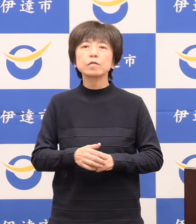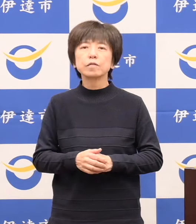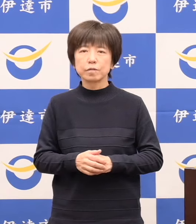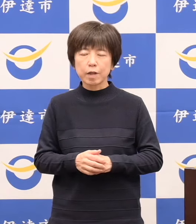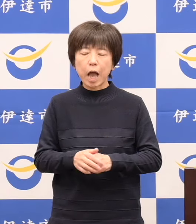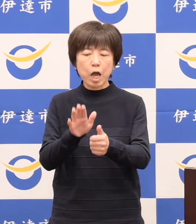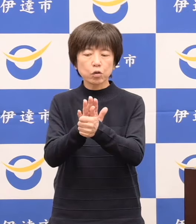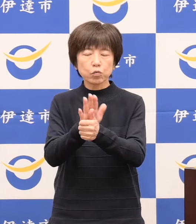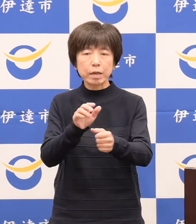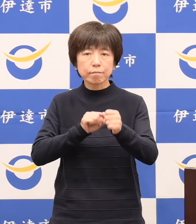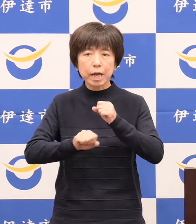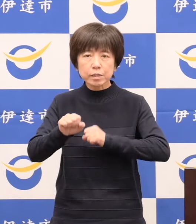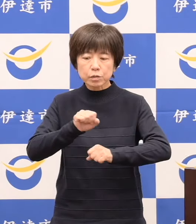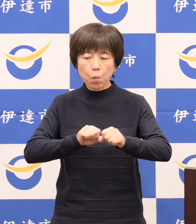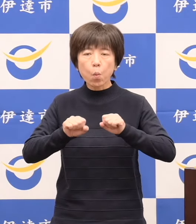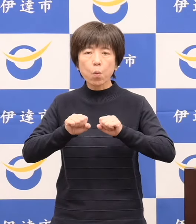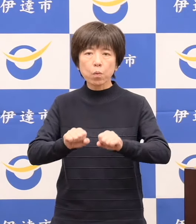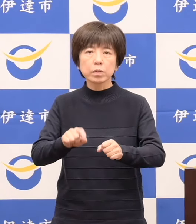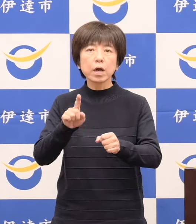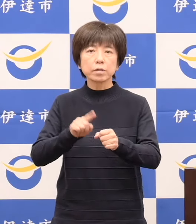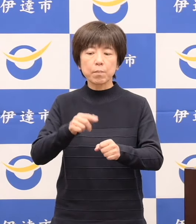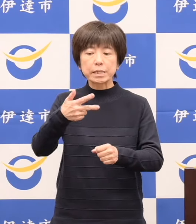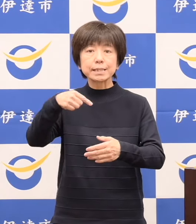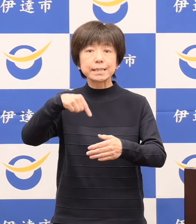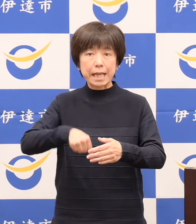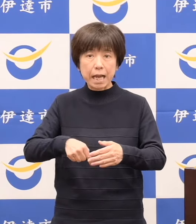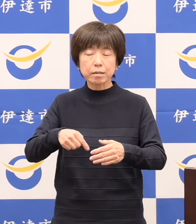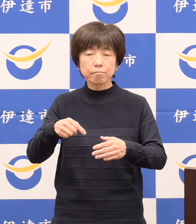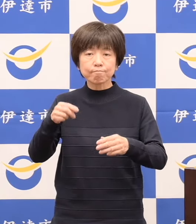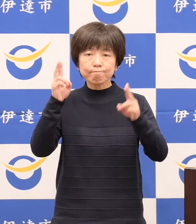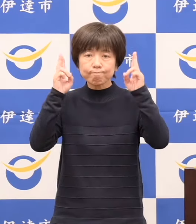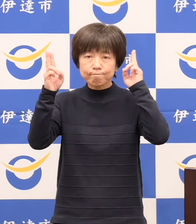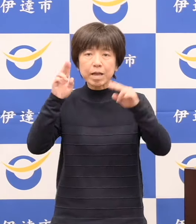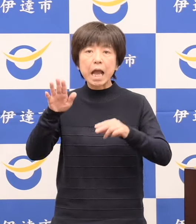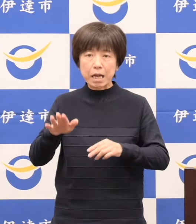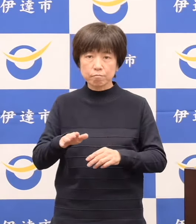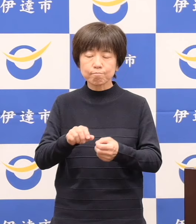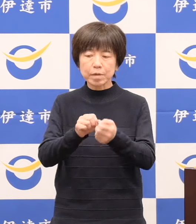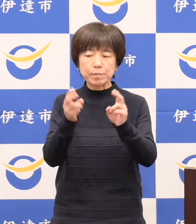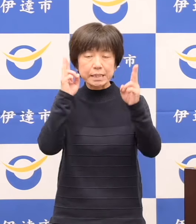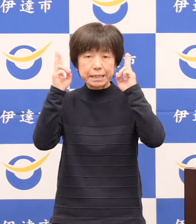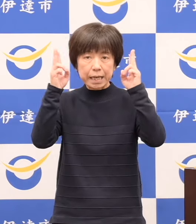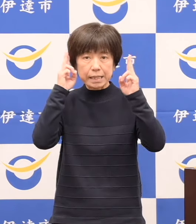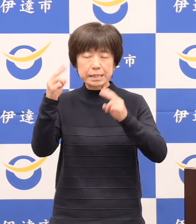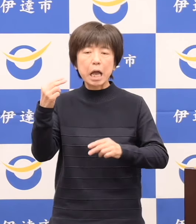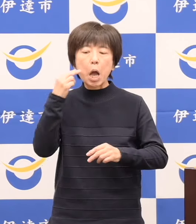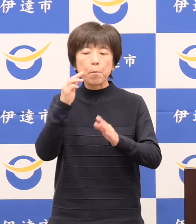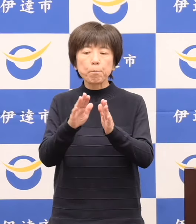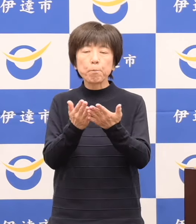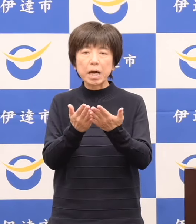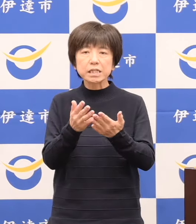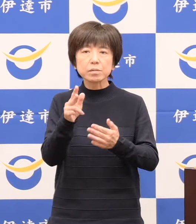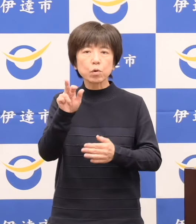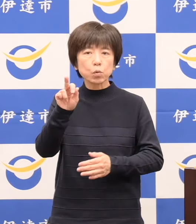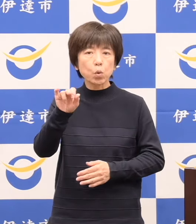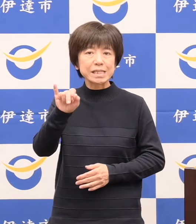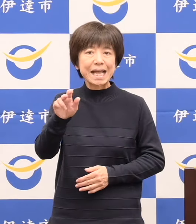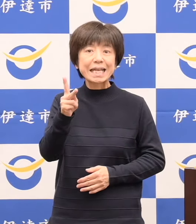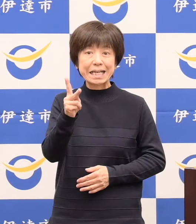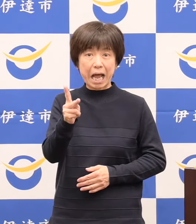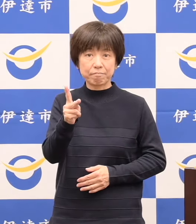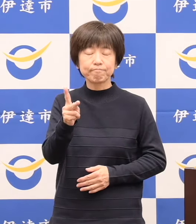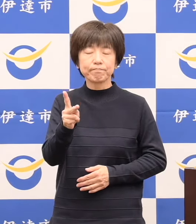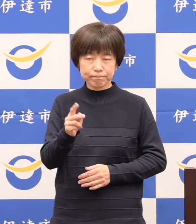救援活動を行うため、市内に本社を置きます株式会社松本製菓と物